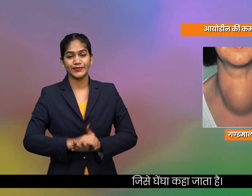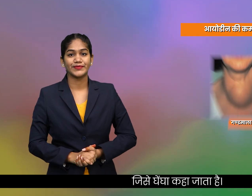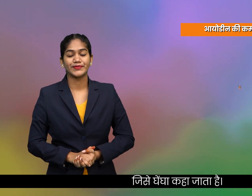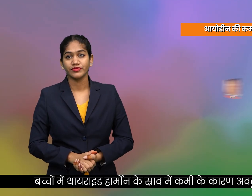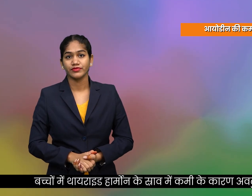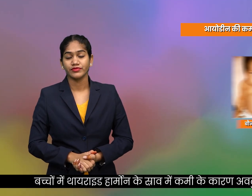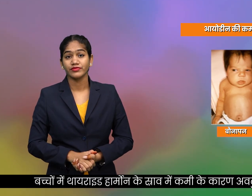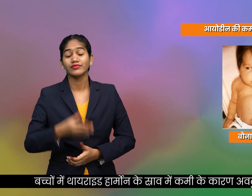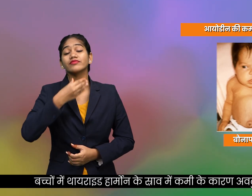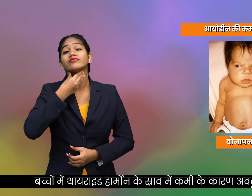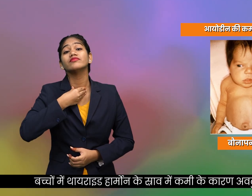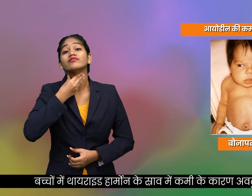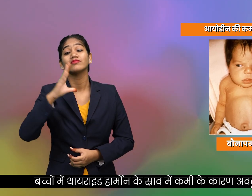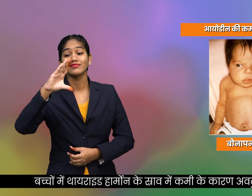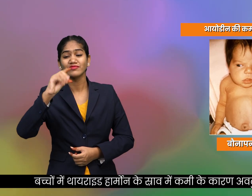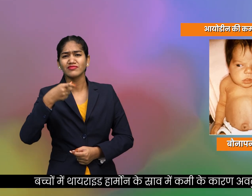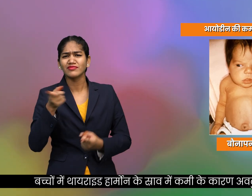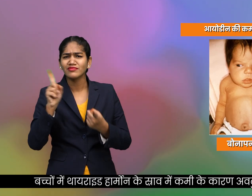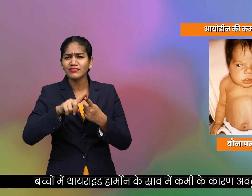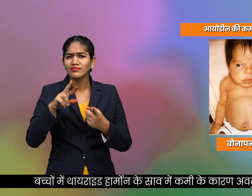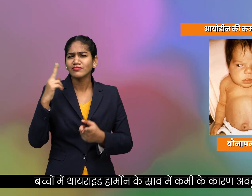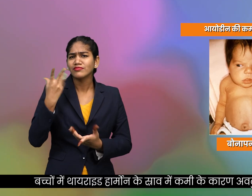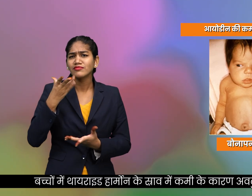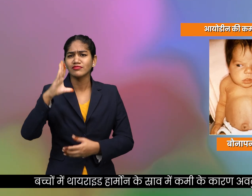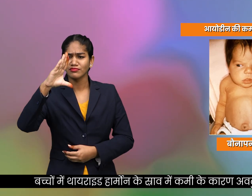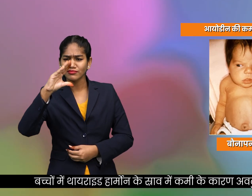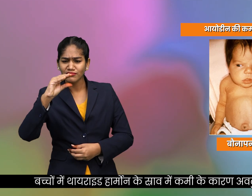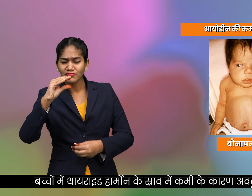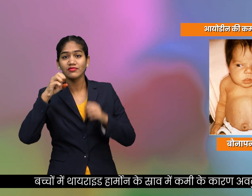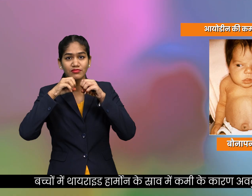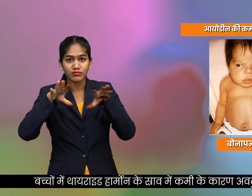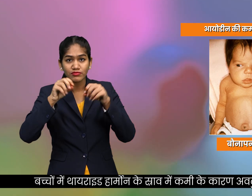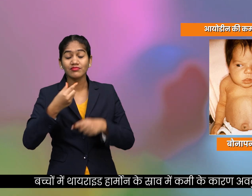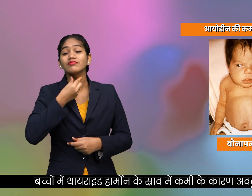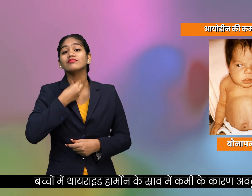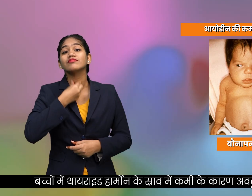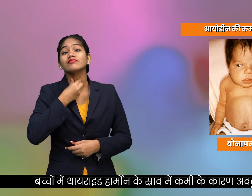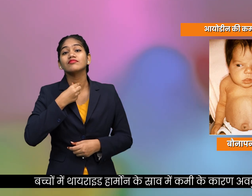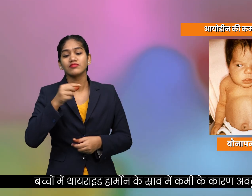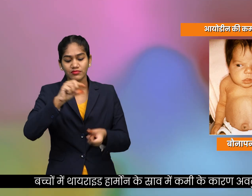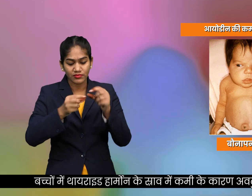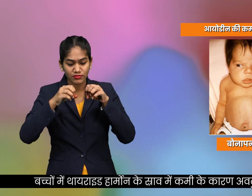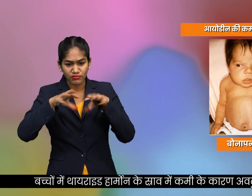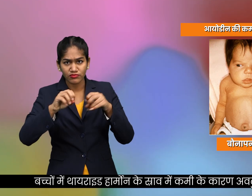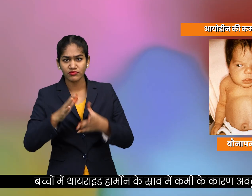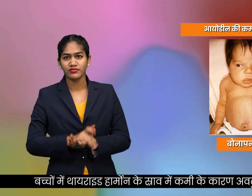है। बच्चों में थायराइड हार्मोन के स्राव में कमी के कारण अवटुमता